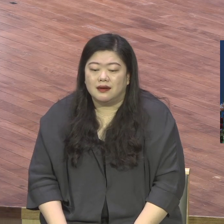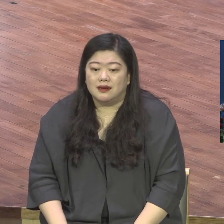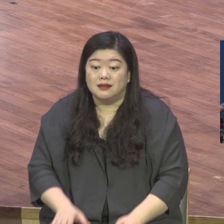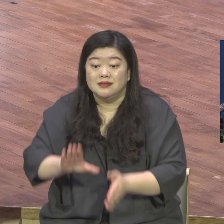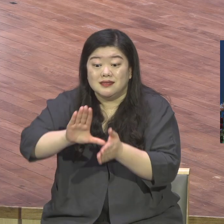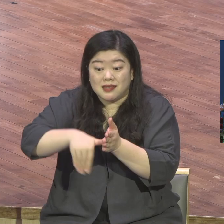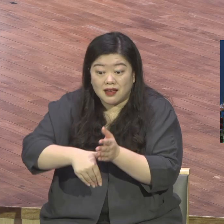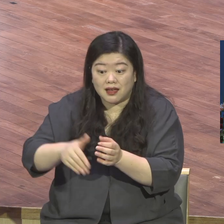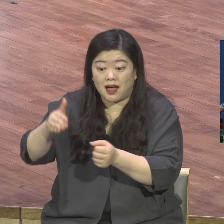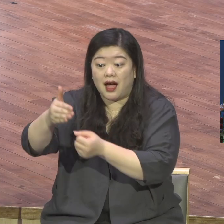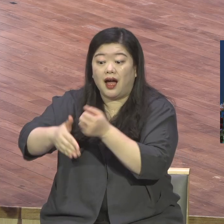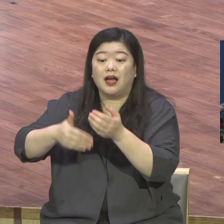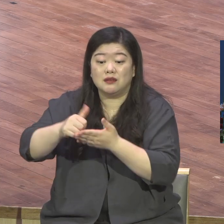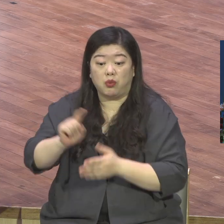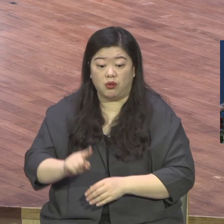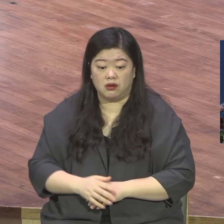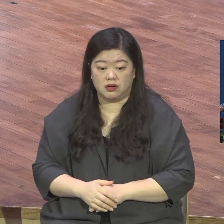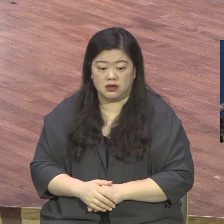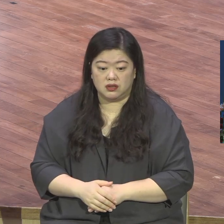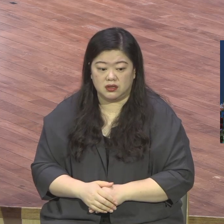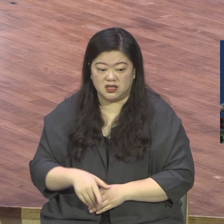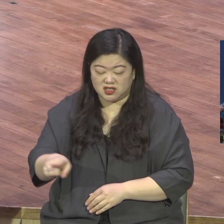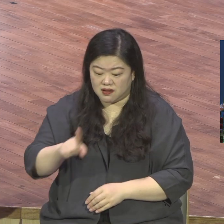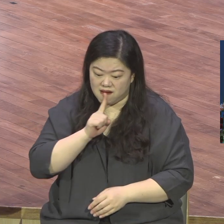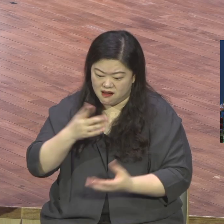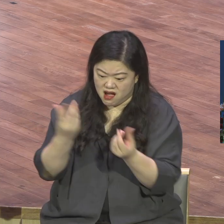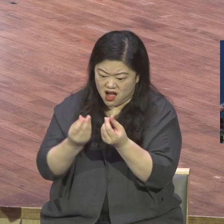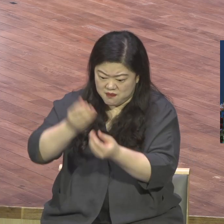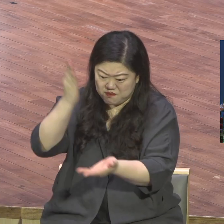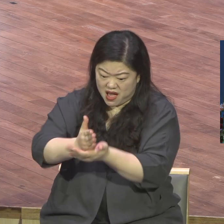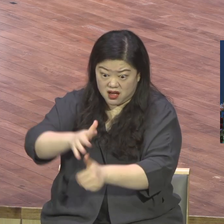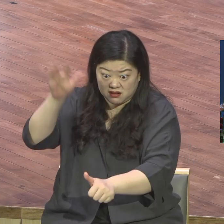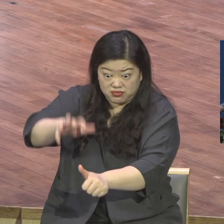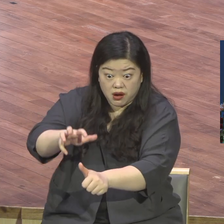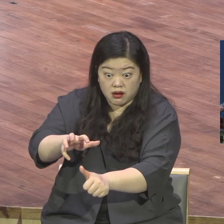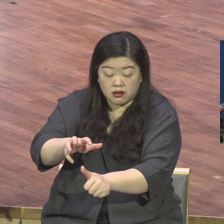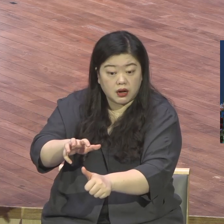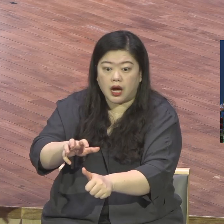십자가 보혈을 예표하는